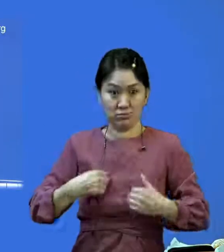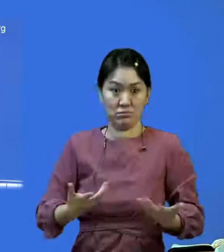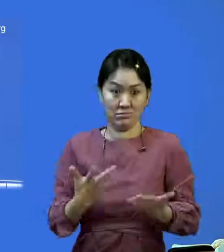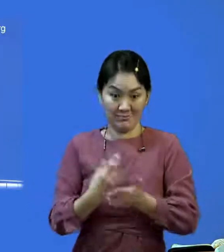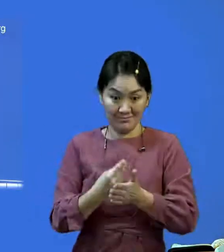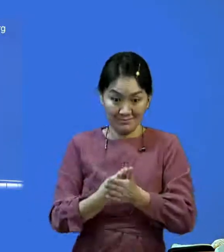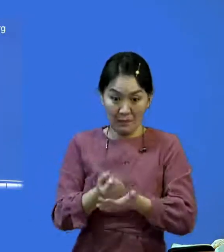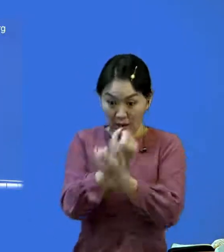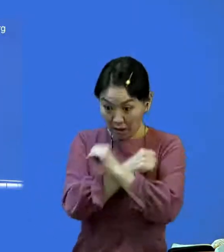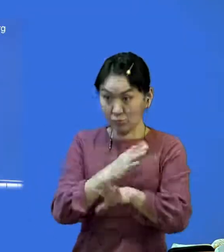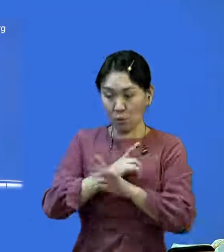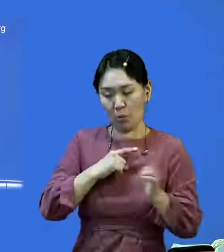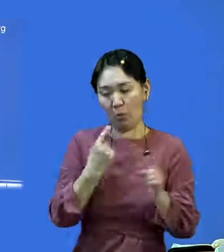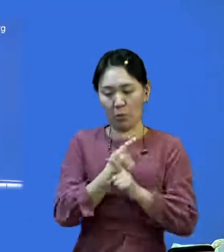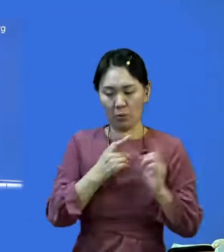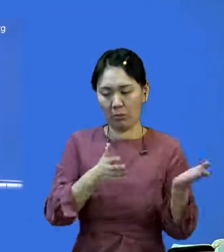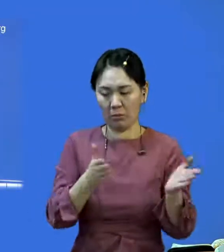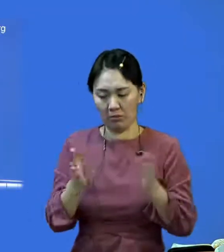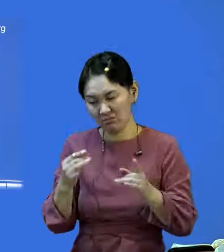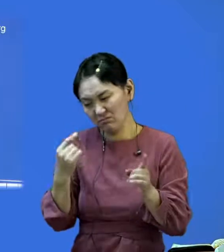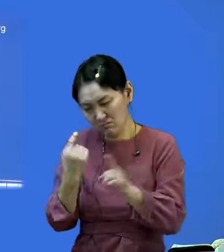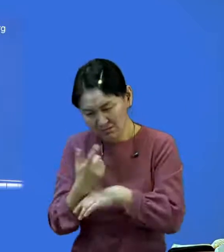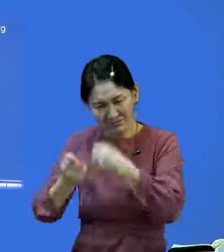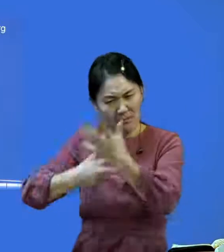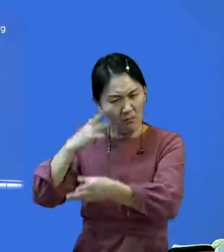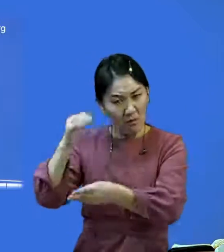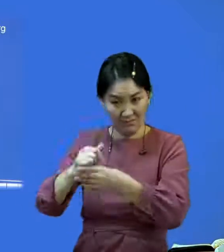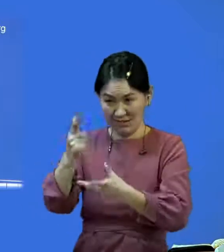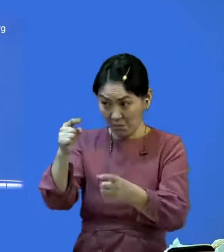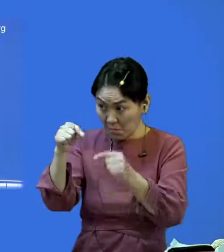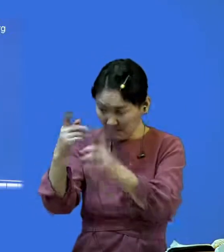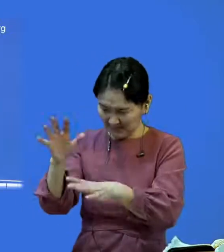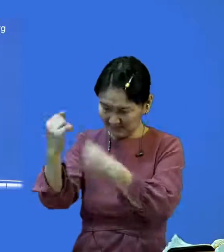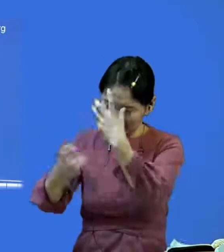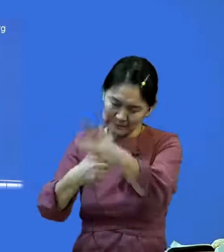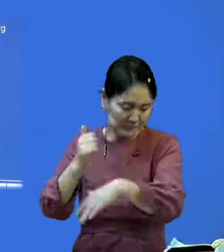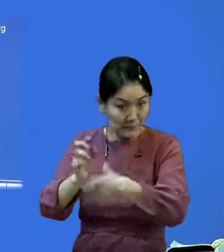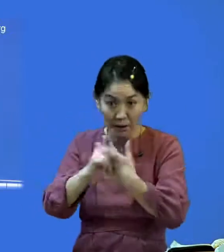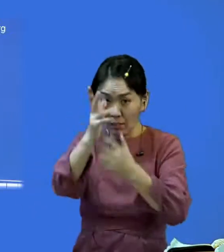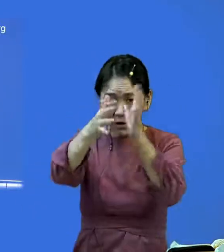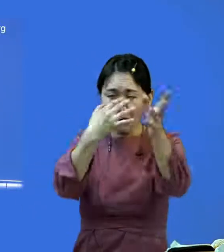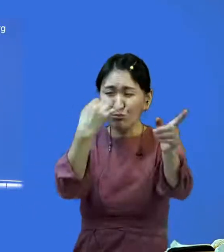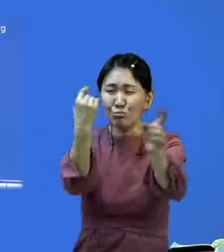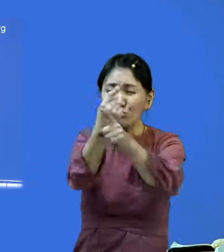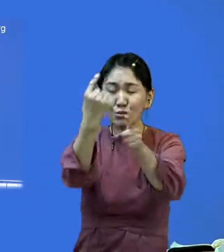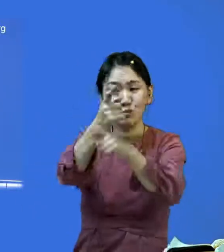аврагдсан хүн жигсэн буруудах юм бол там руу явна гэдэг нь үгүй шүү дээ. Тэгэхээр